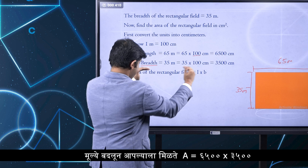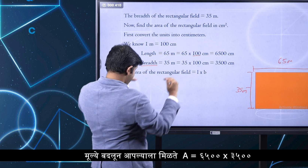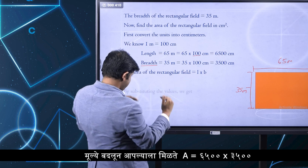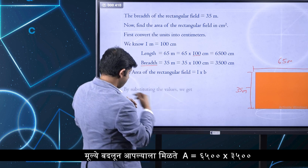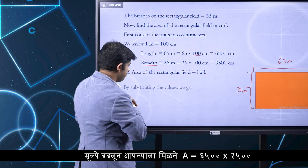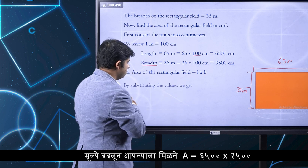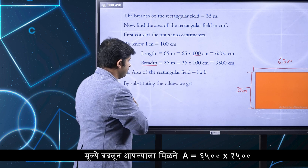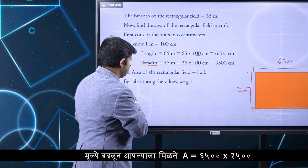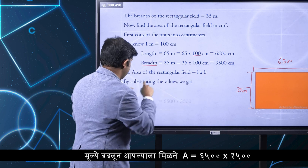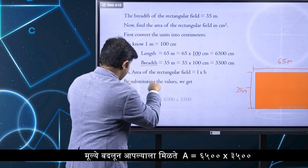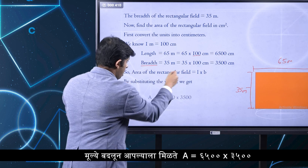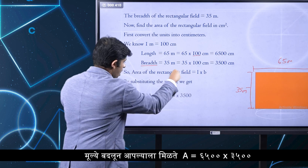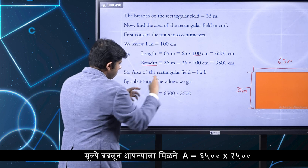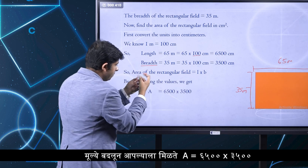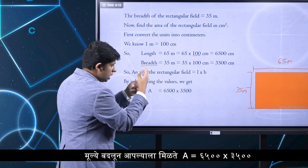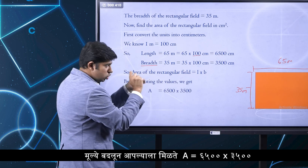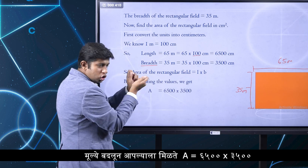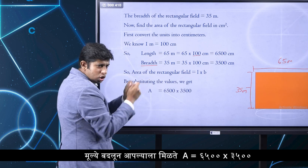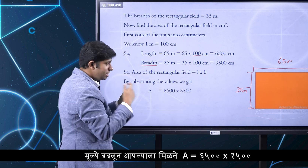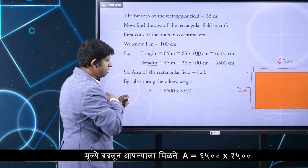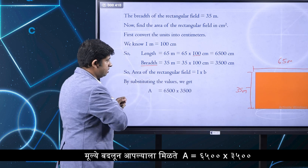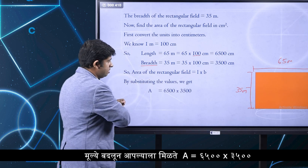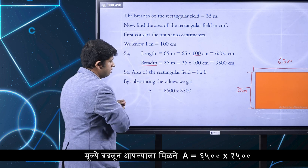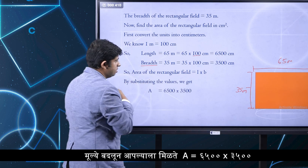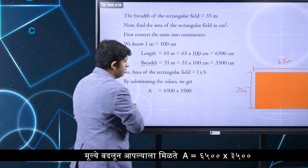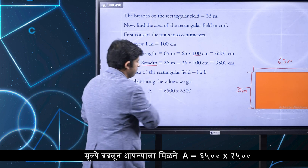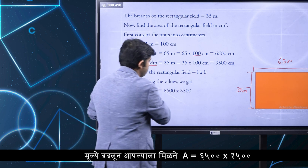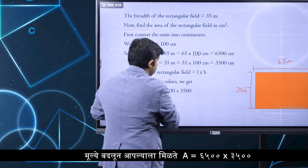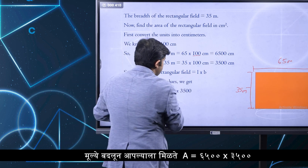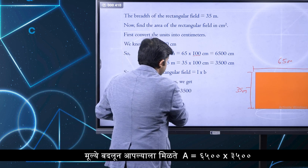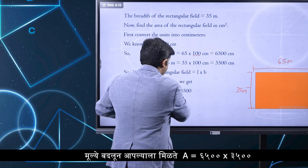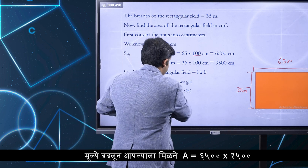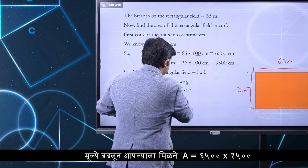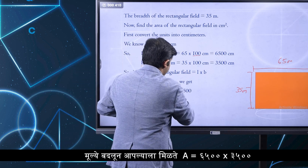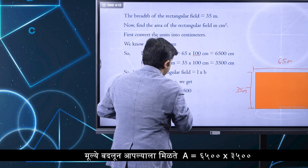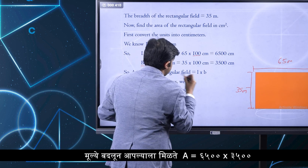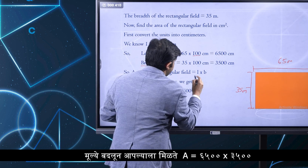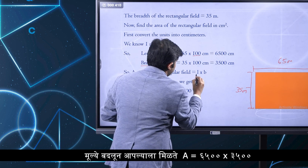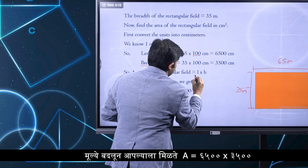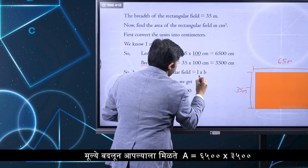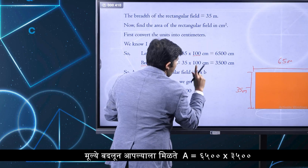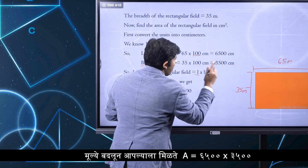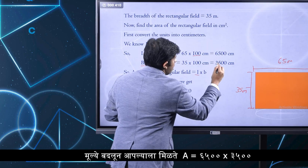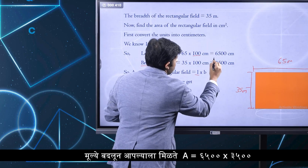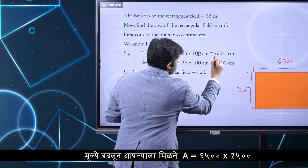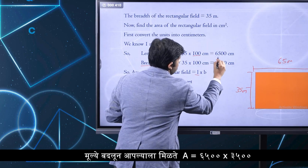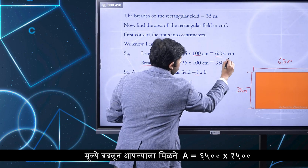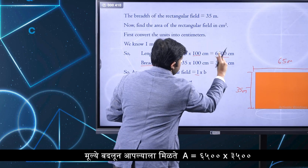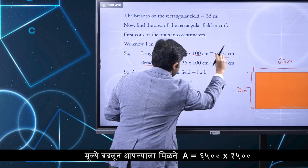मूल्ये बदलून आपल्याला मिळते A इज इक्वल टू 6500 इंटू 3500